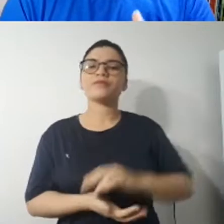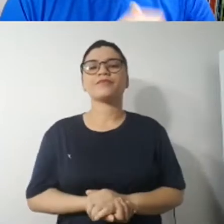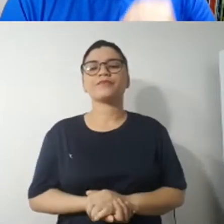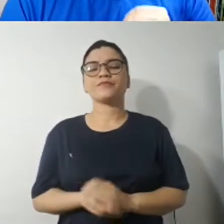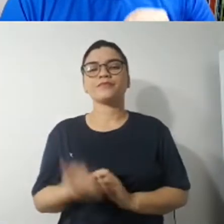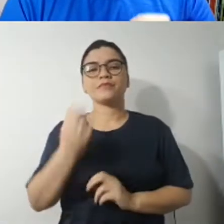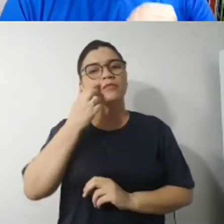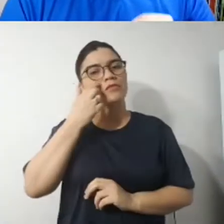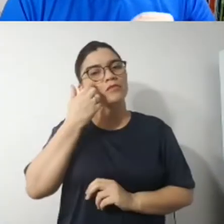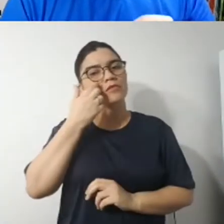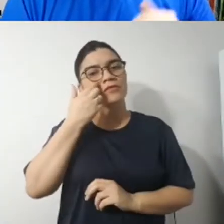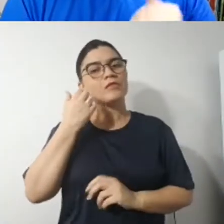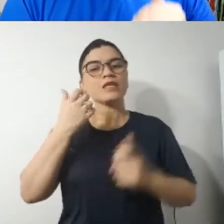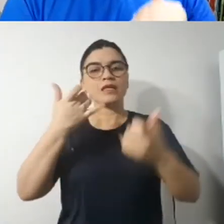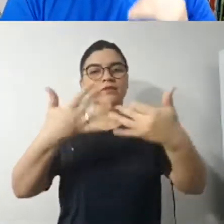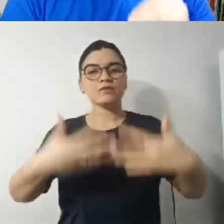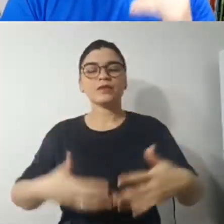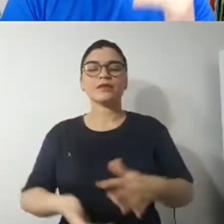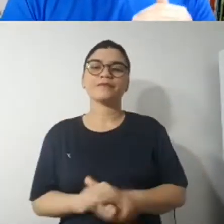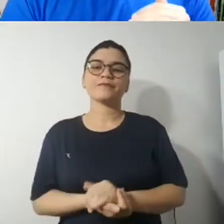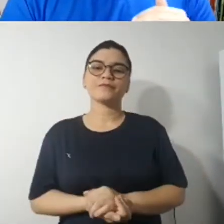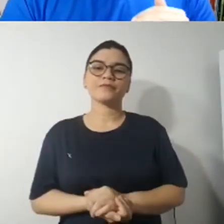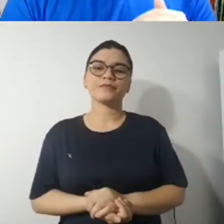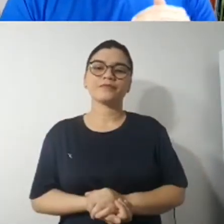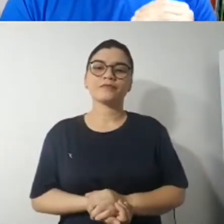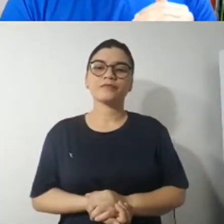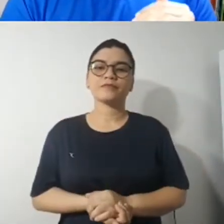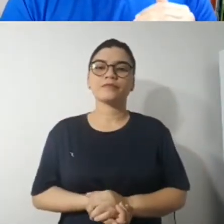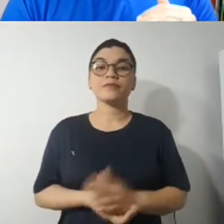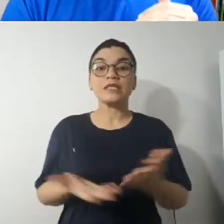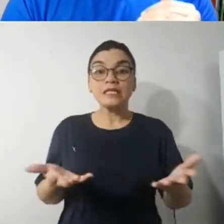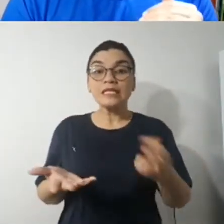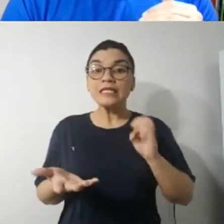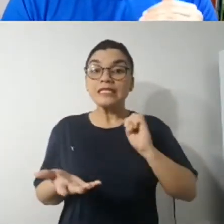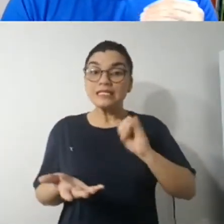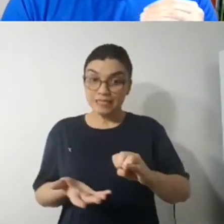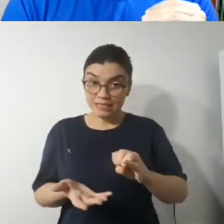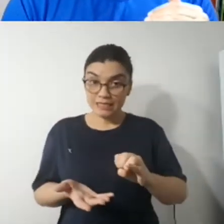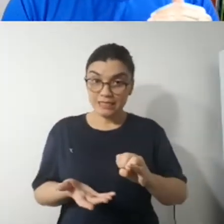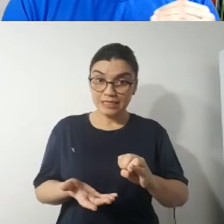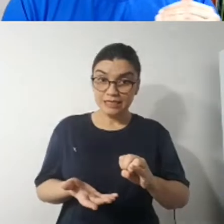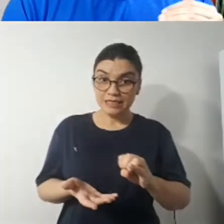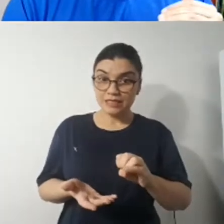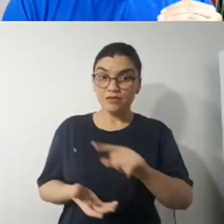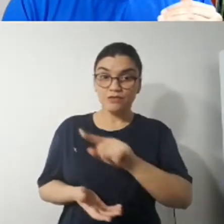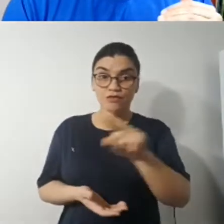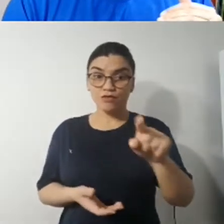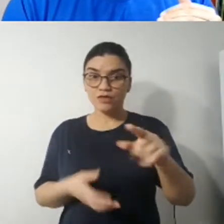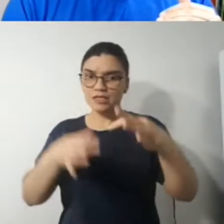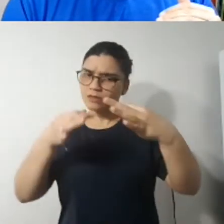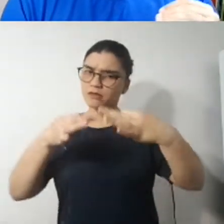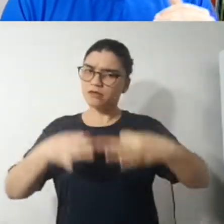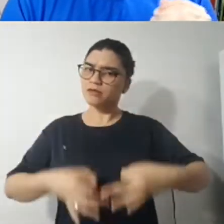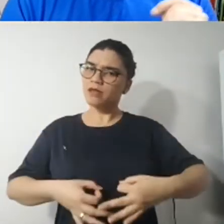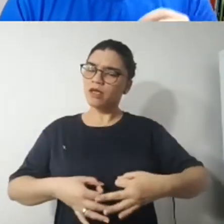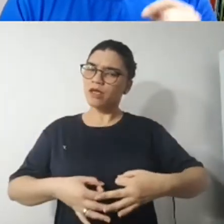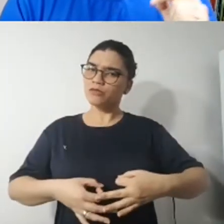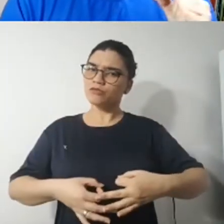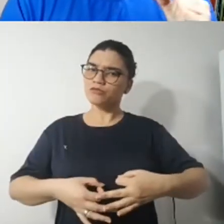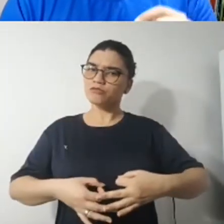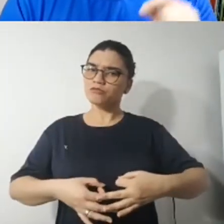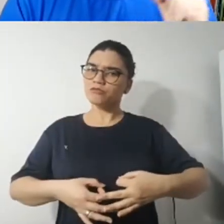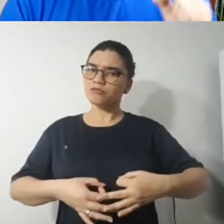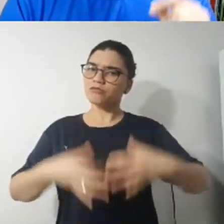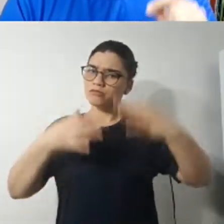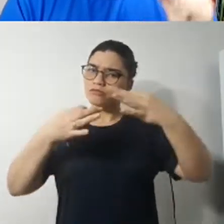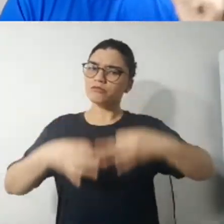Ele diz assim, ora, quem há de maltratá-los se vocês forem zelosos na prática do bem? Mas mesmo